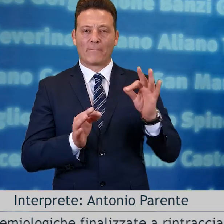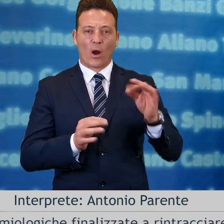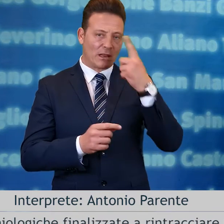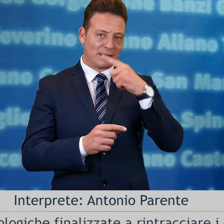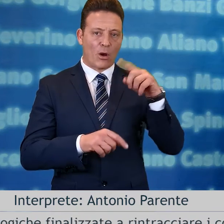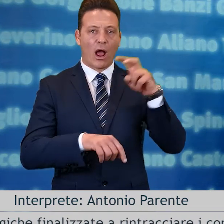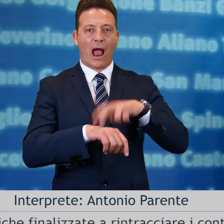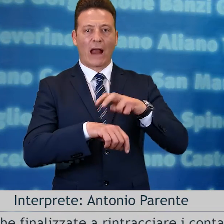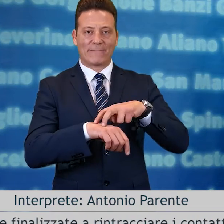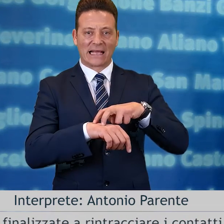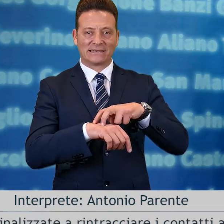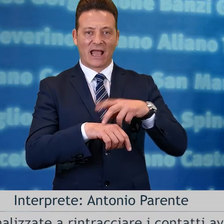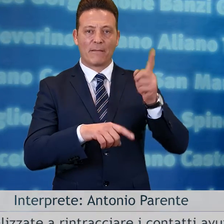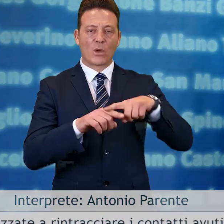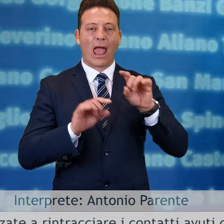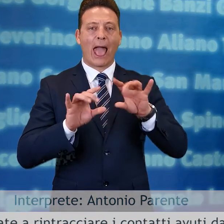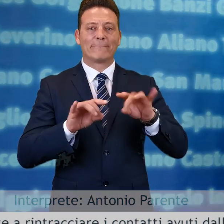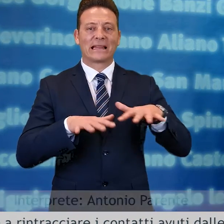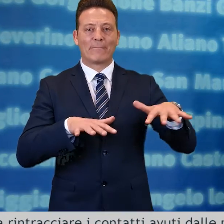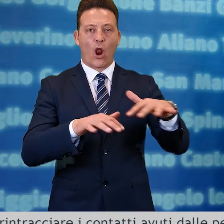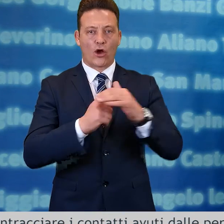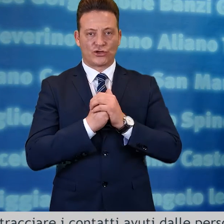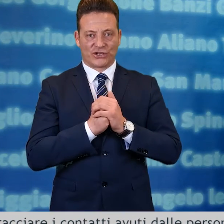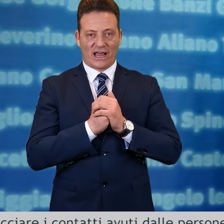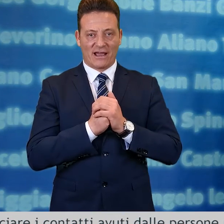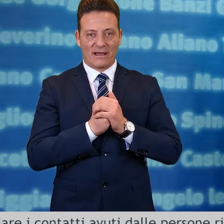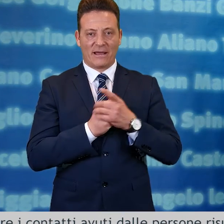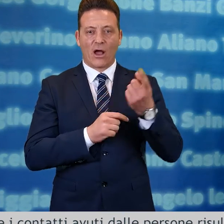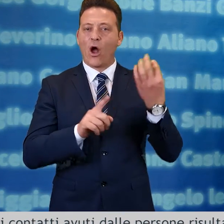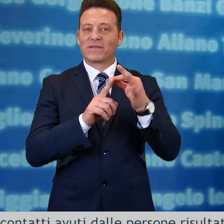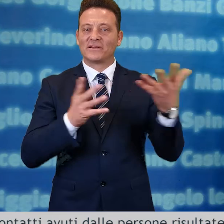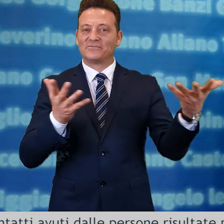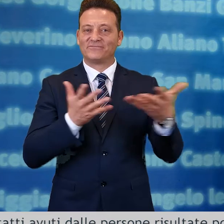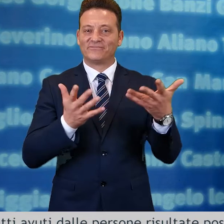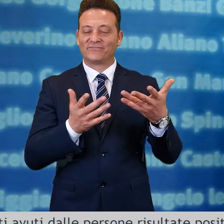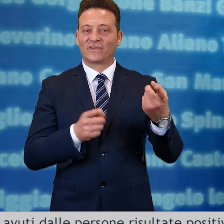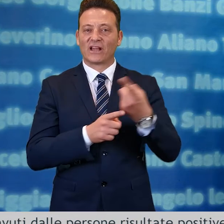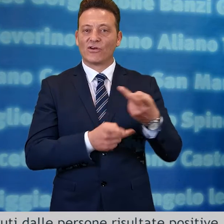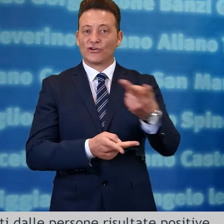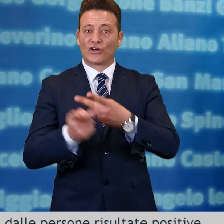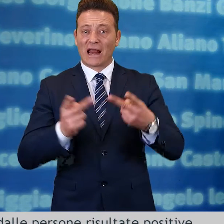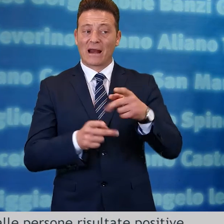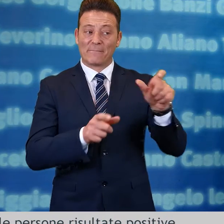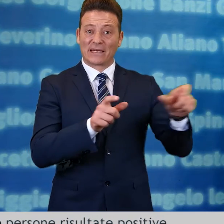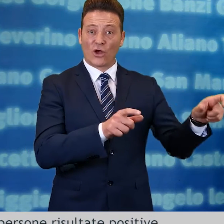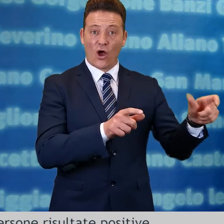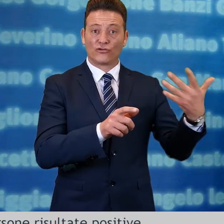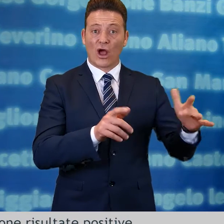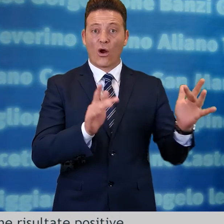notizie anamnestiche ed epidemiologiche finalizzate a rintracciare i contatti avuti